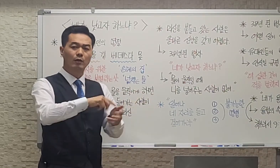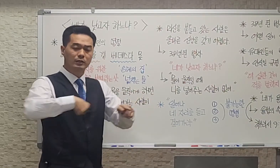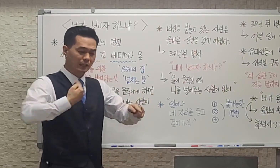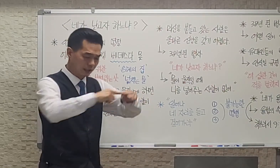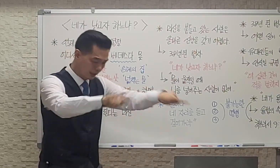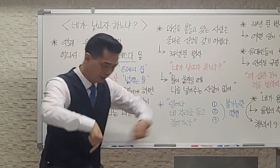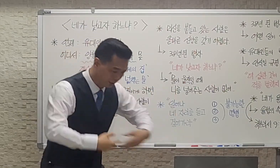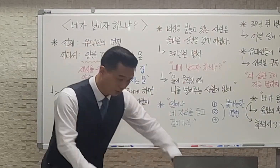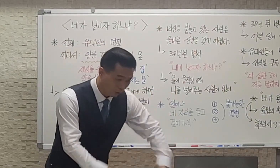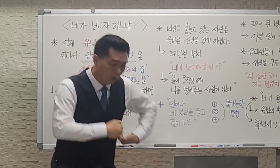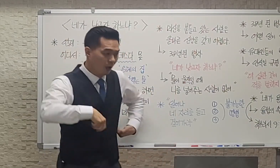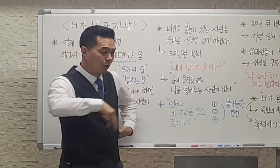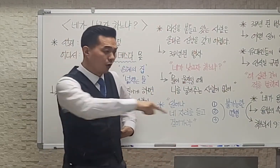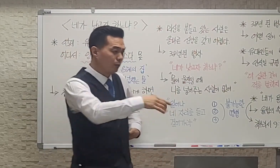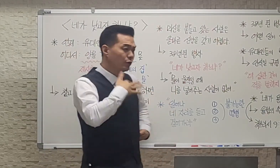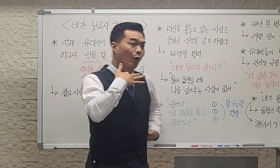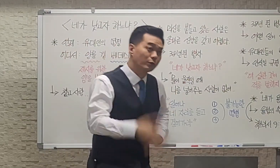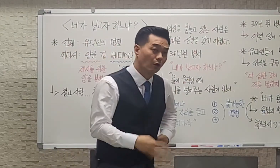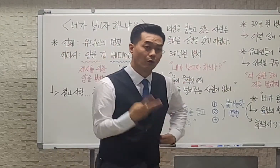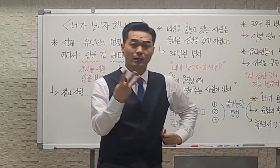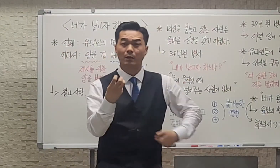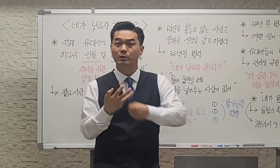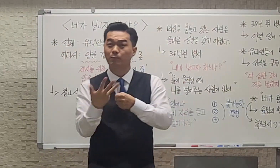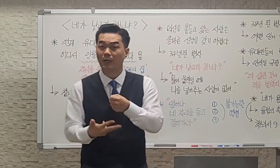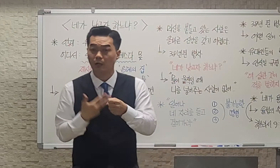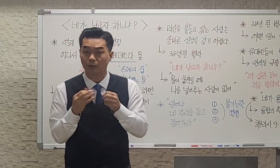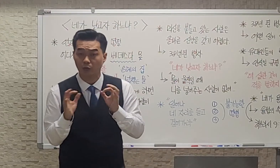자기 자리를 들고 걸어가 본 적이 없어요. 38년 동안.